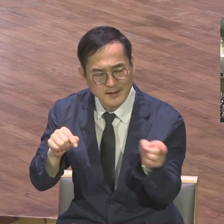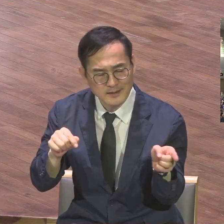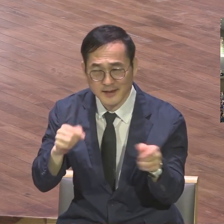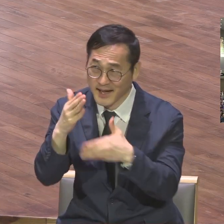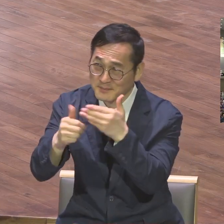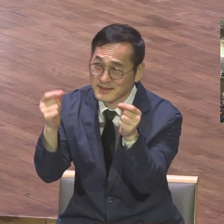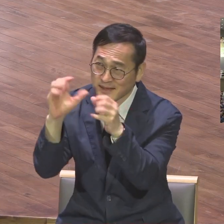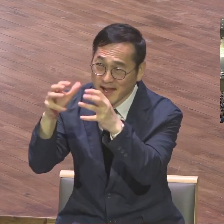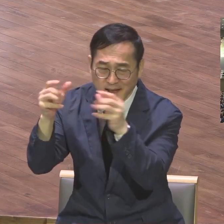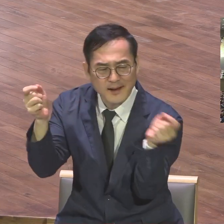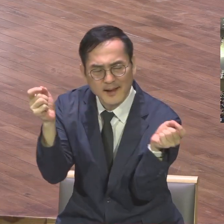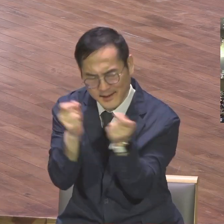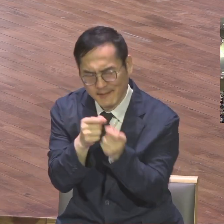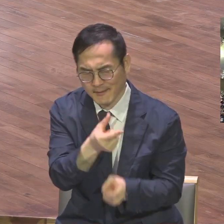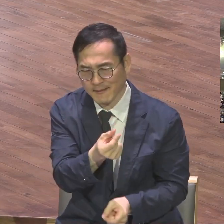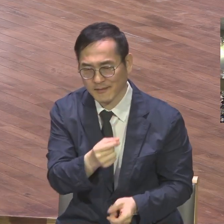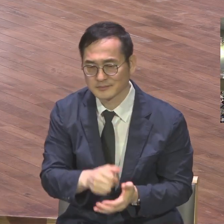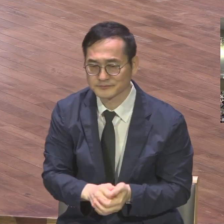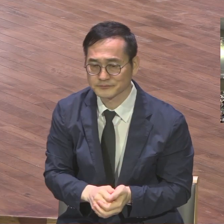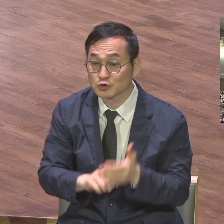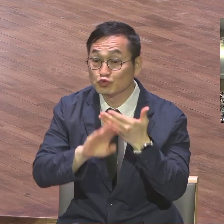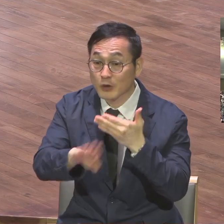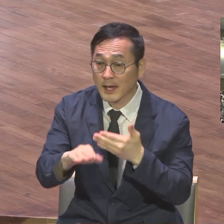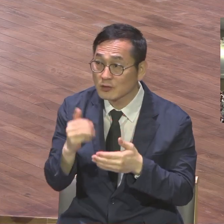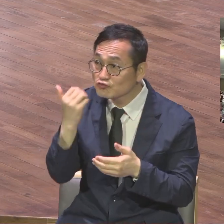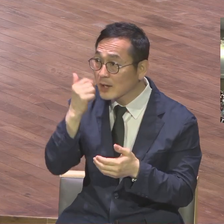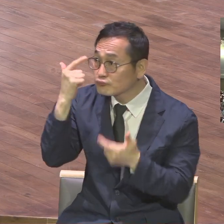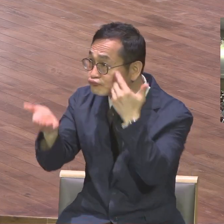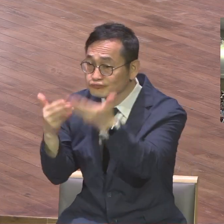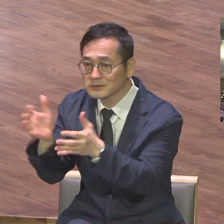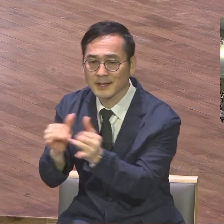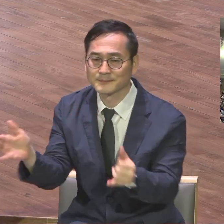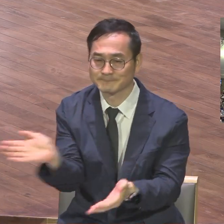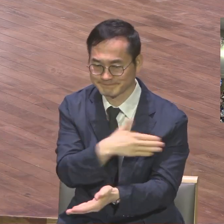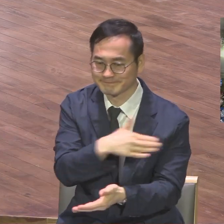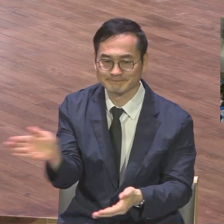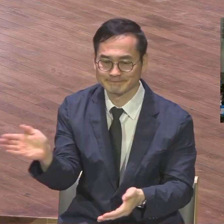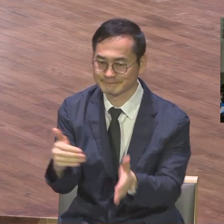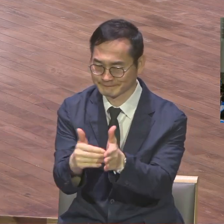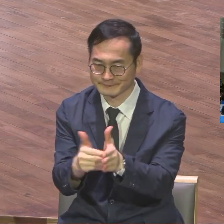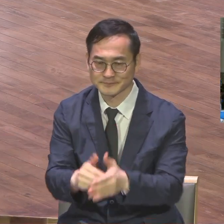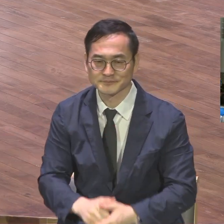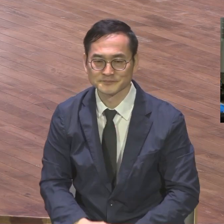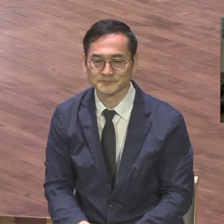않도다 하시니 그 후에 감히 묻는 자가 없더라. 아멘.